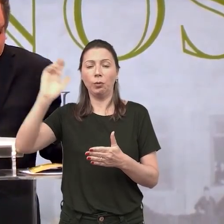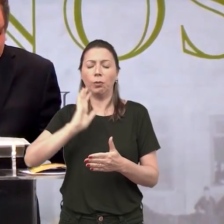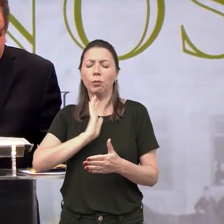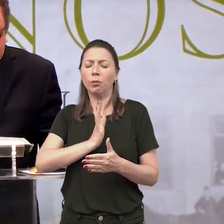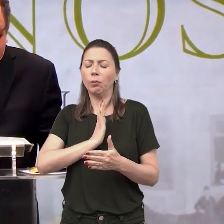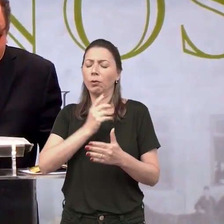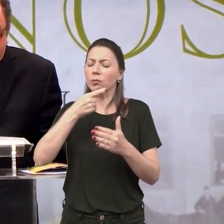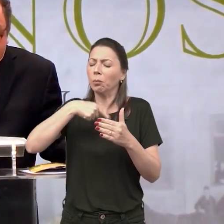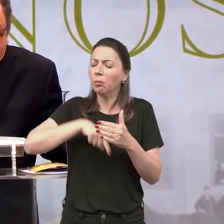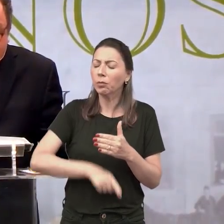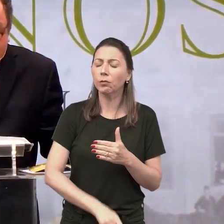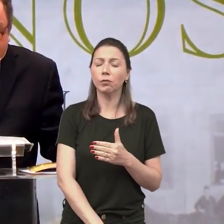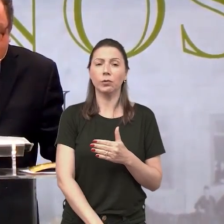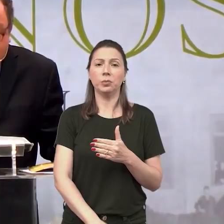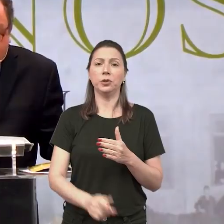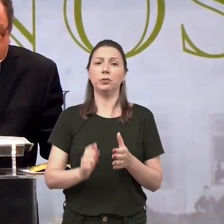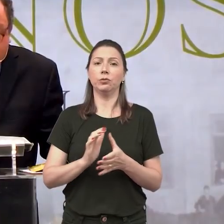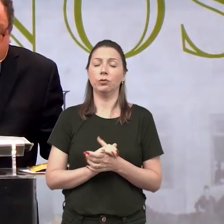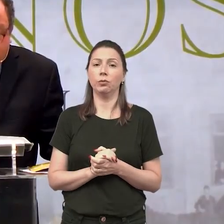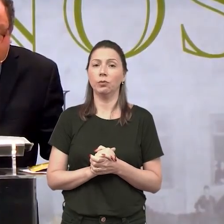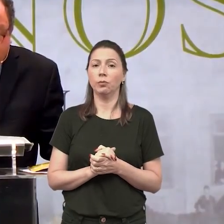coração.